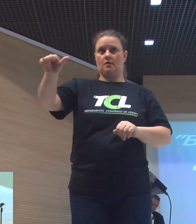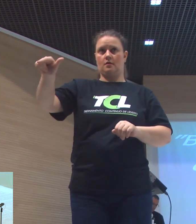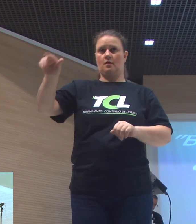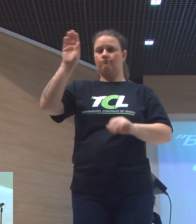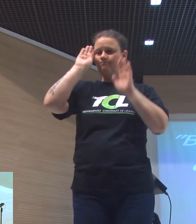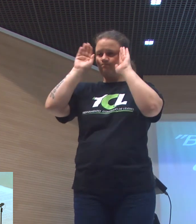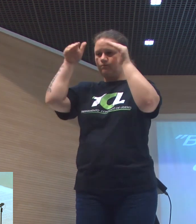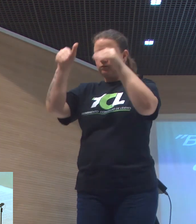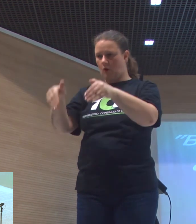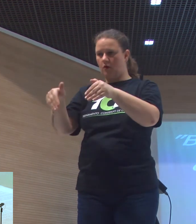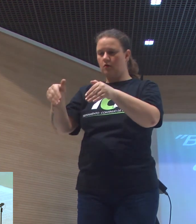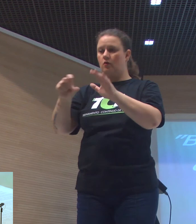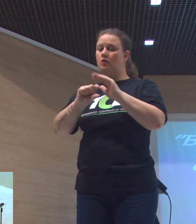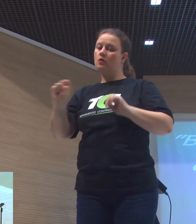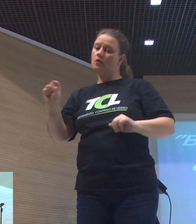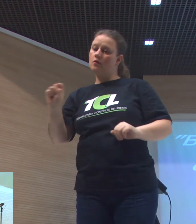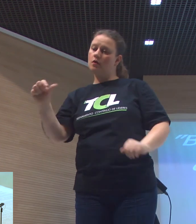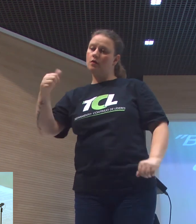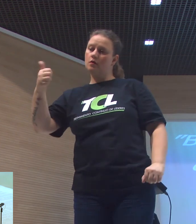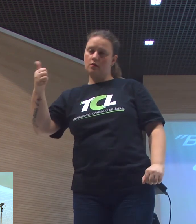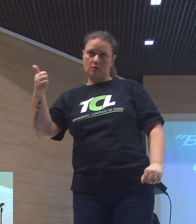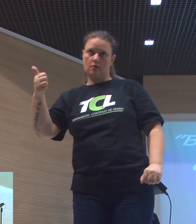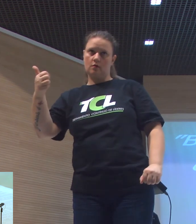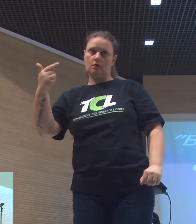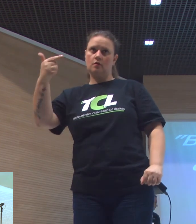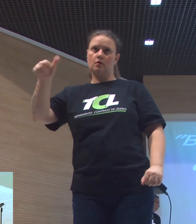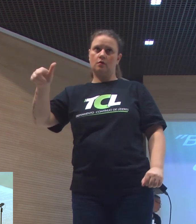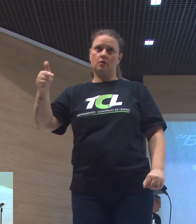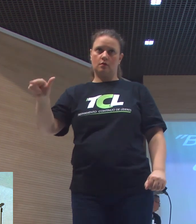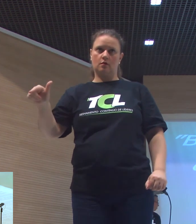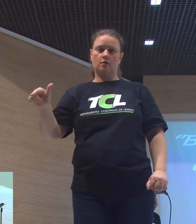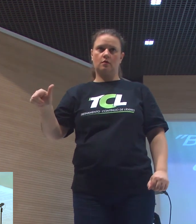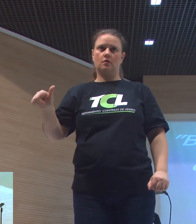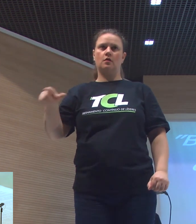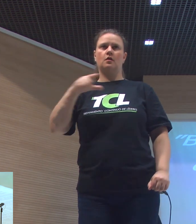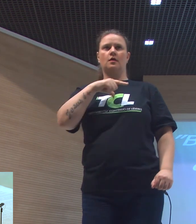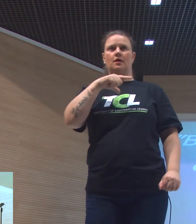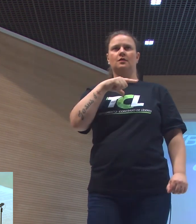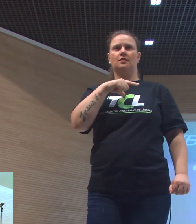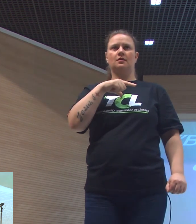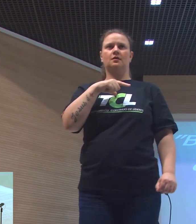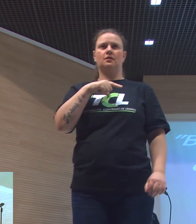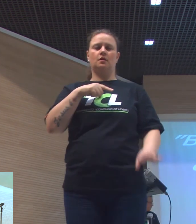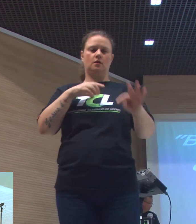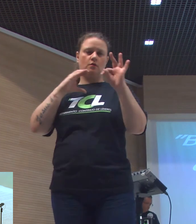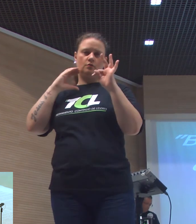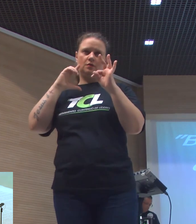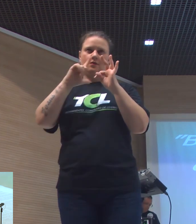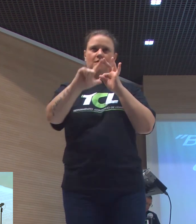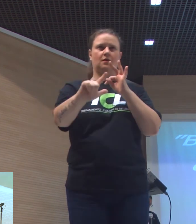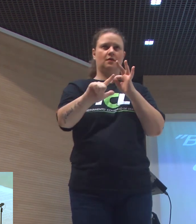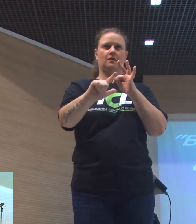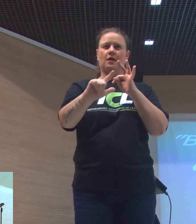sobre o 11, certo? Não na semana que vem. Na semana que vem vai estar muito bom o TCL. Você tem que estar aqui. Tem que estar